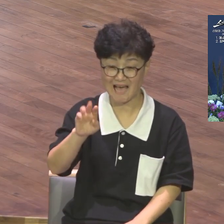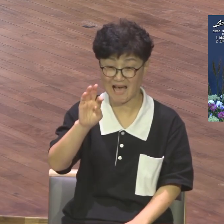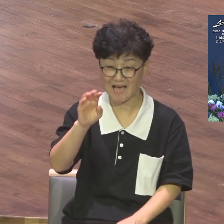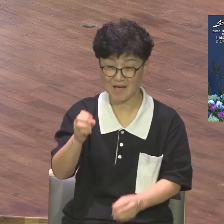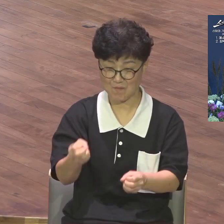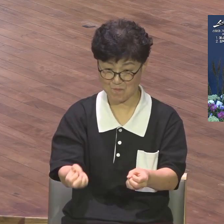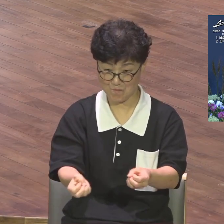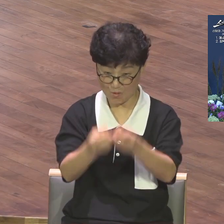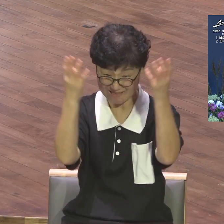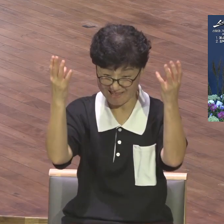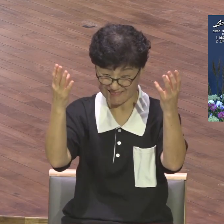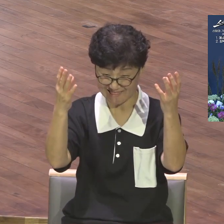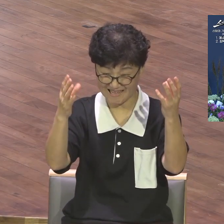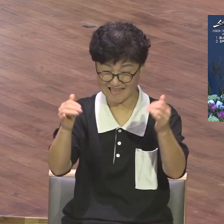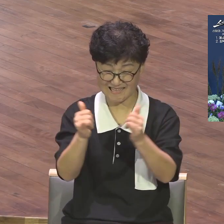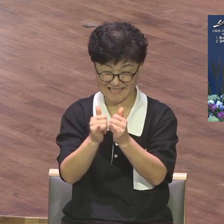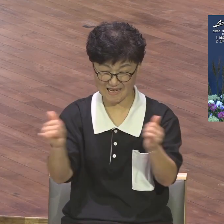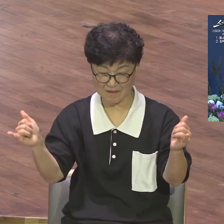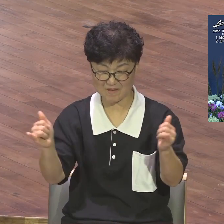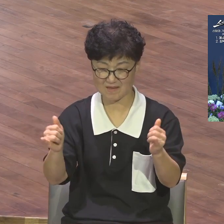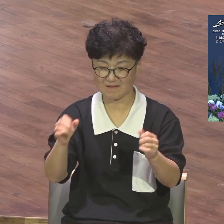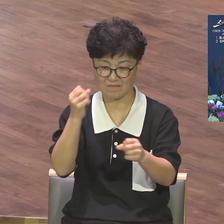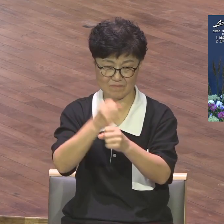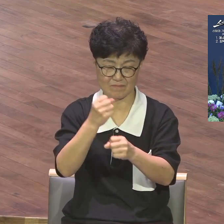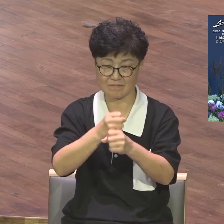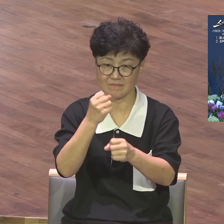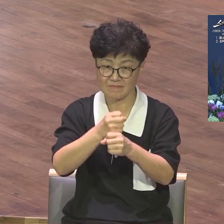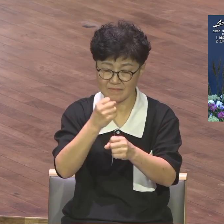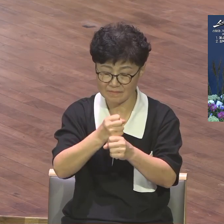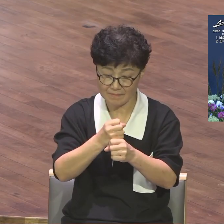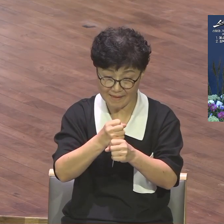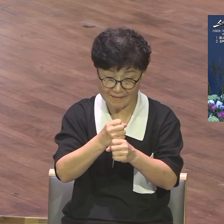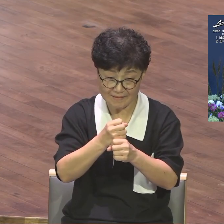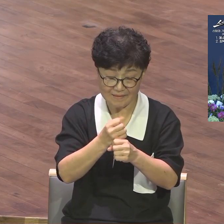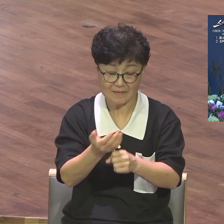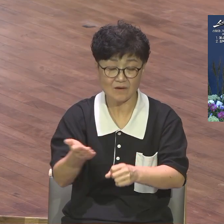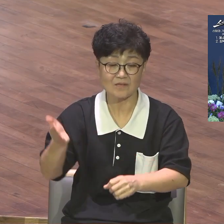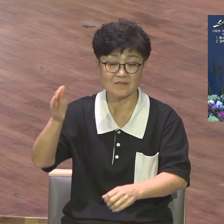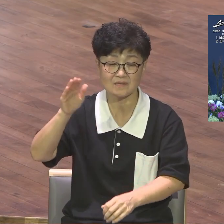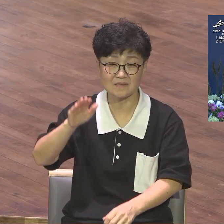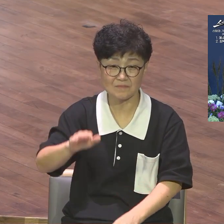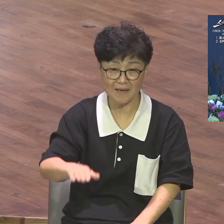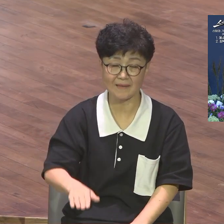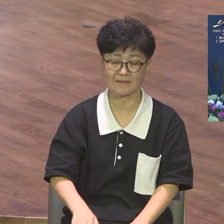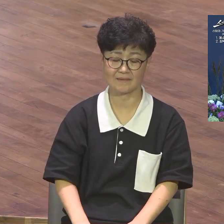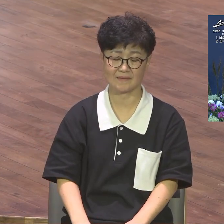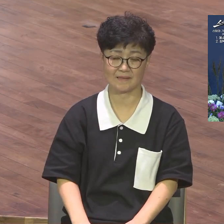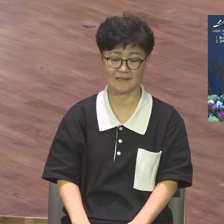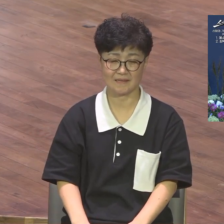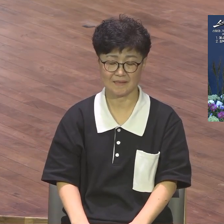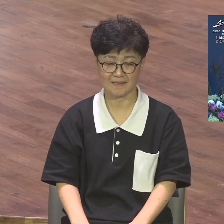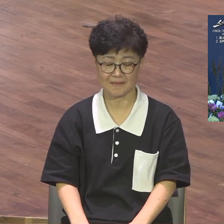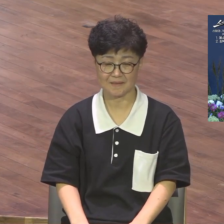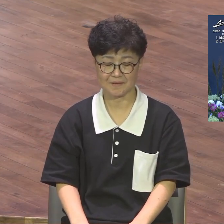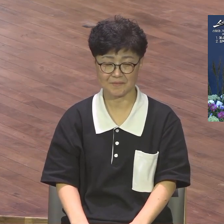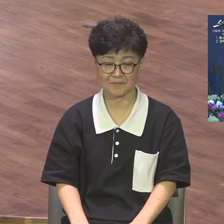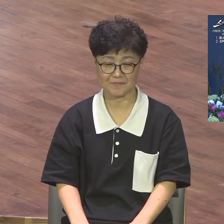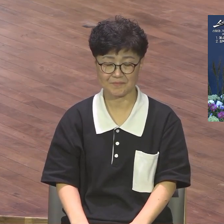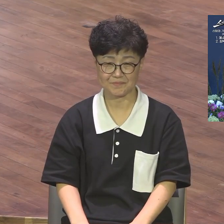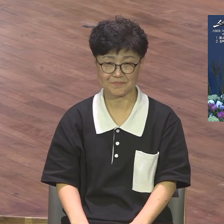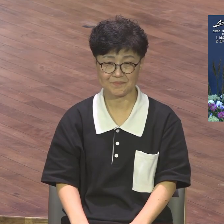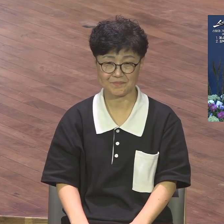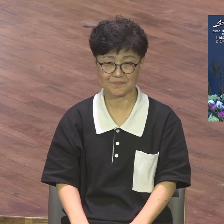인간의 삶을 완전히 파괴하지만 이렇게 복음의 광채가 들어가는 순간 우리의 삶을 완전히 회복시키는 바로